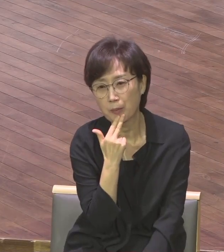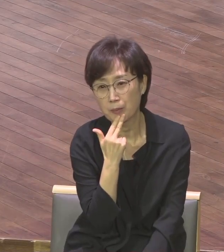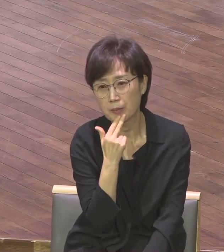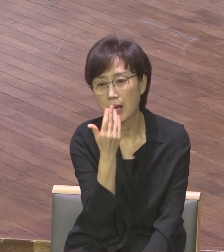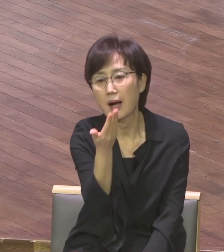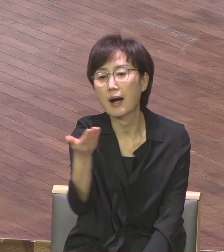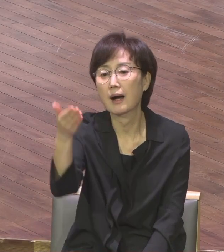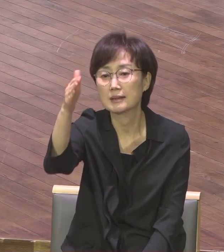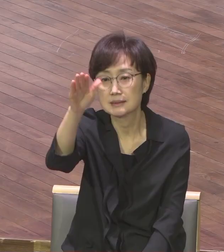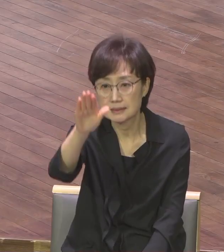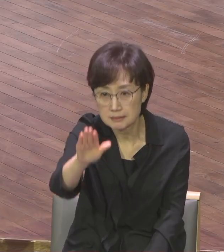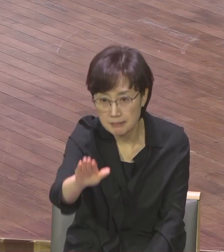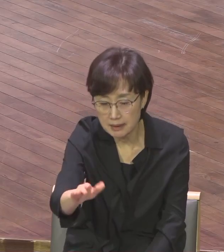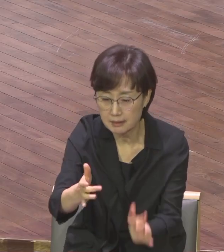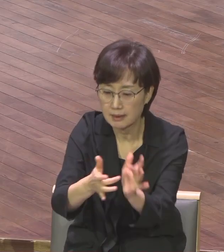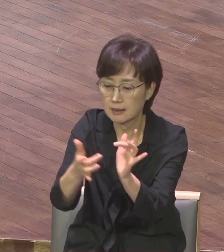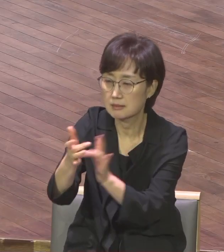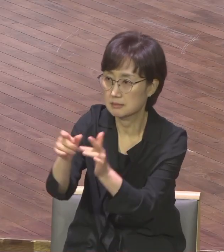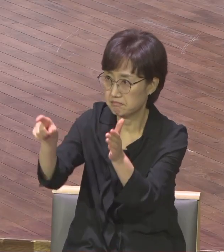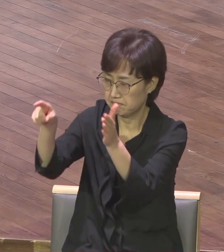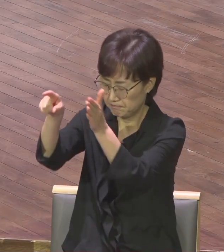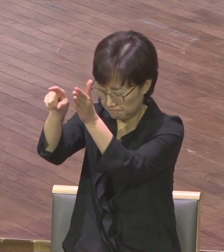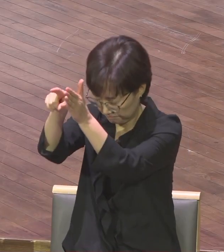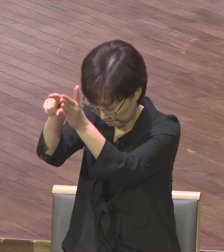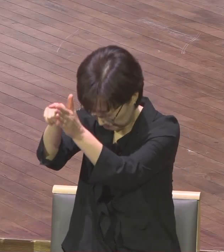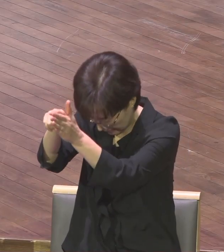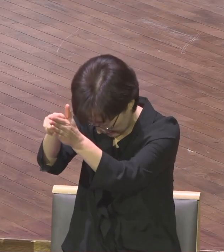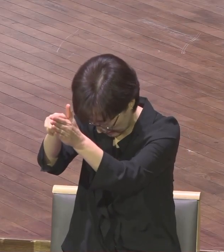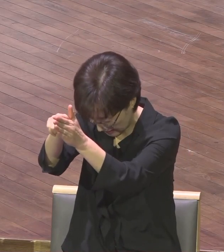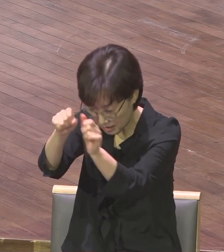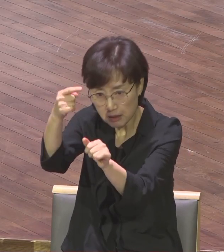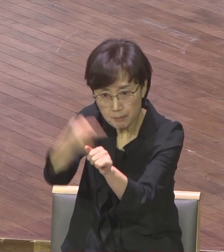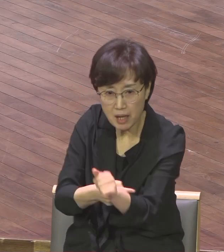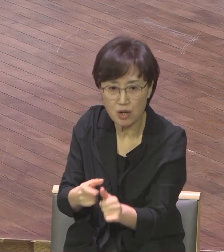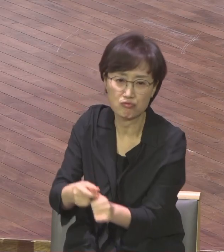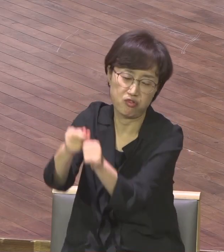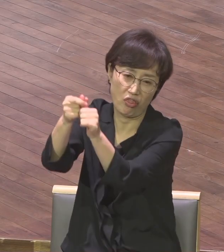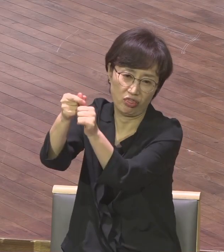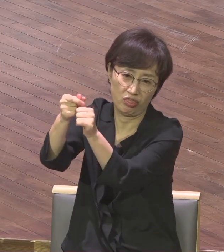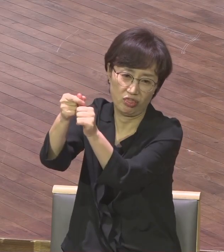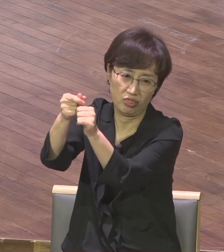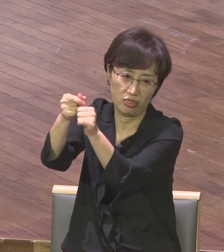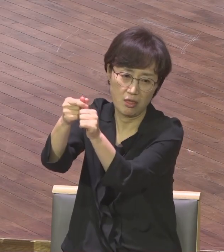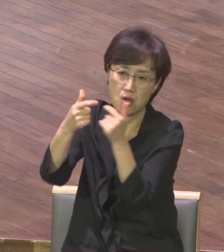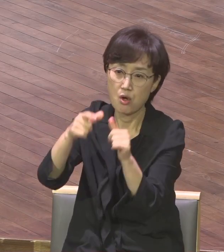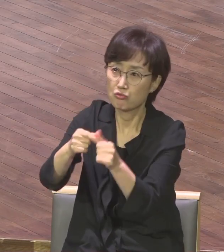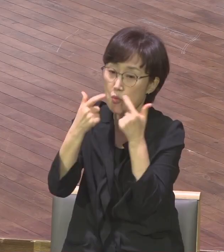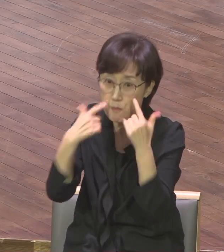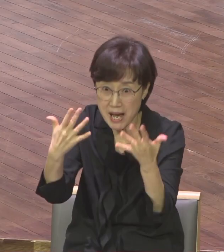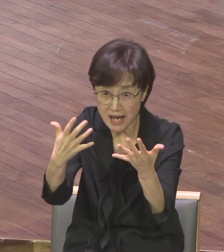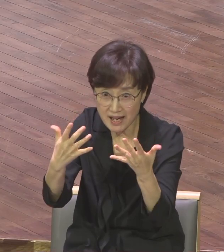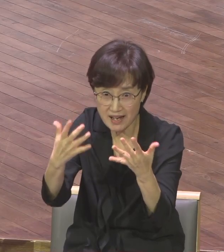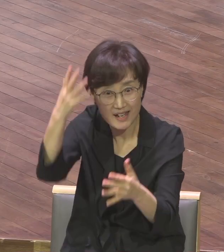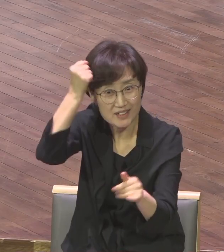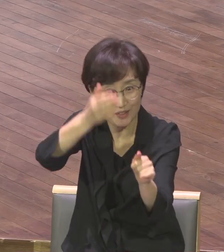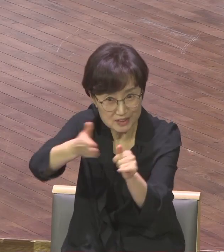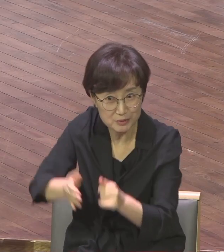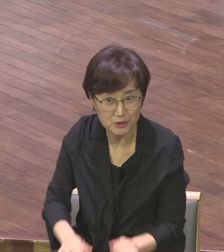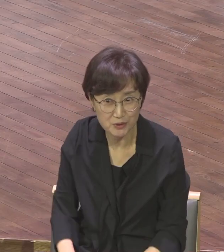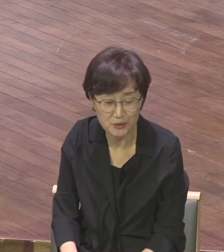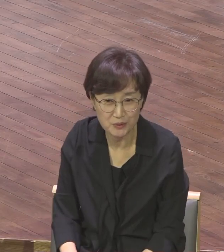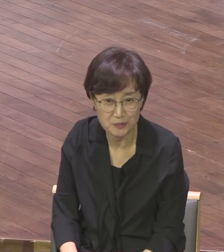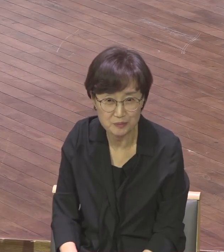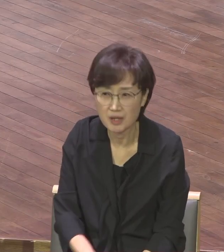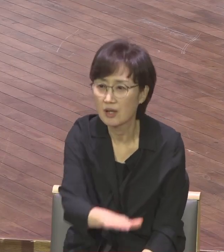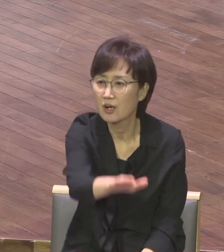불가능하지만은 예수를 믿음으로 구원에 받을 수가 있다. 확신이시다. 확신. 예수 믿는 사람은, 우리